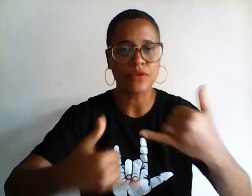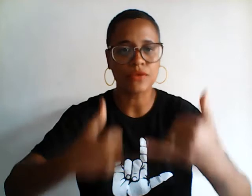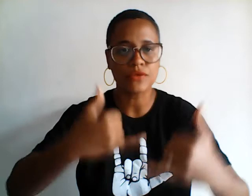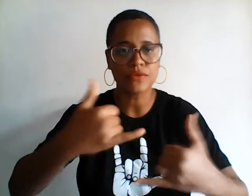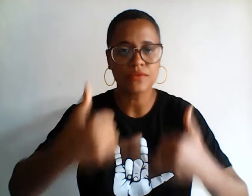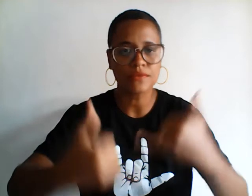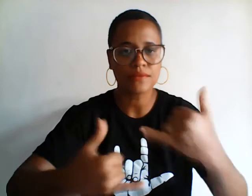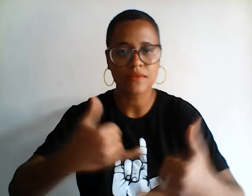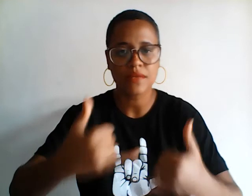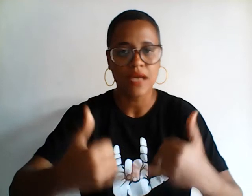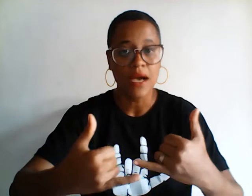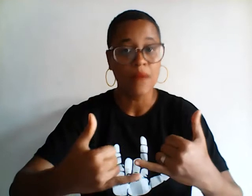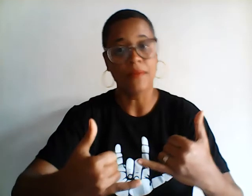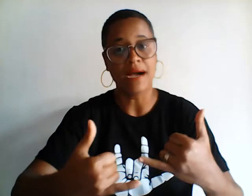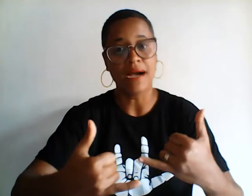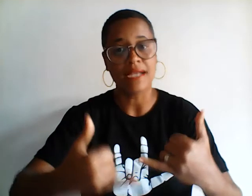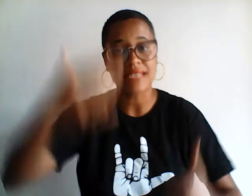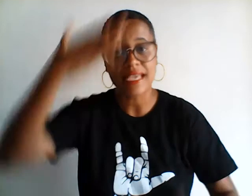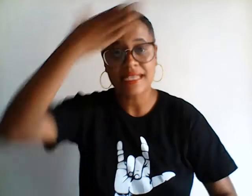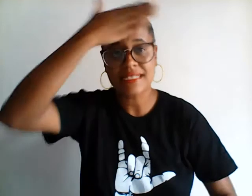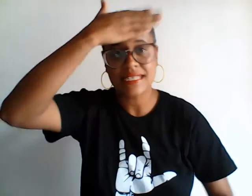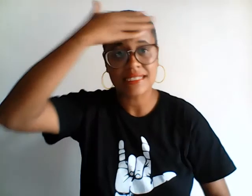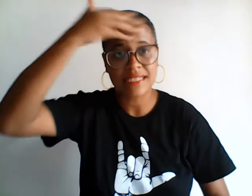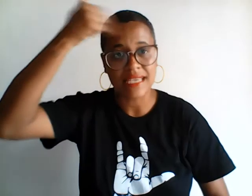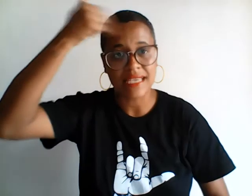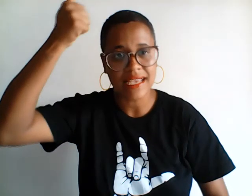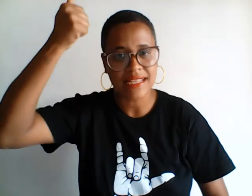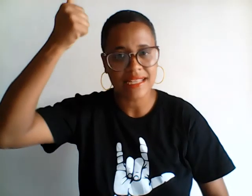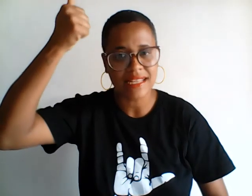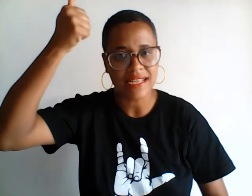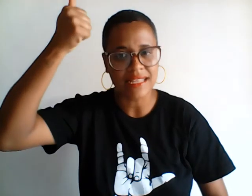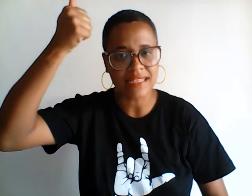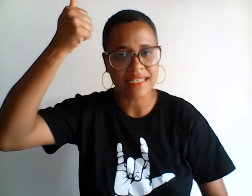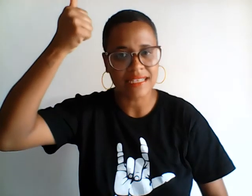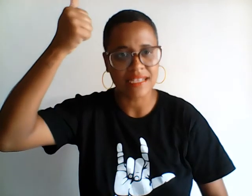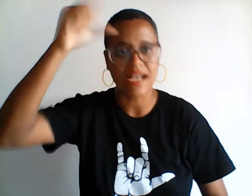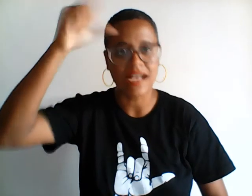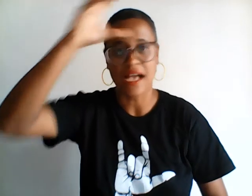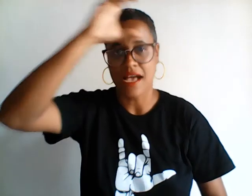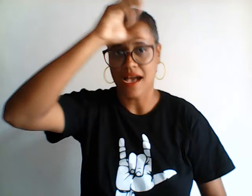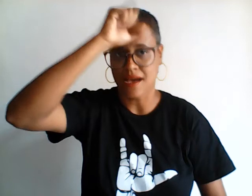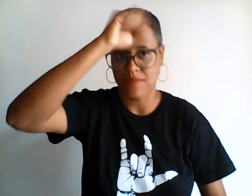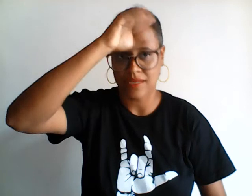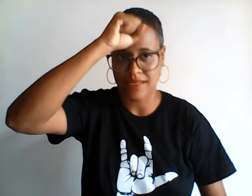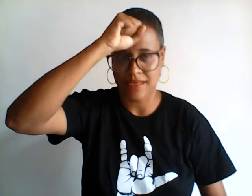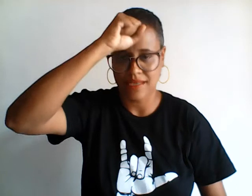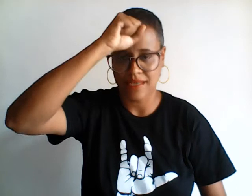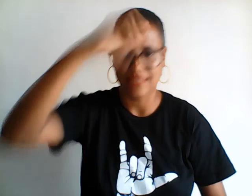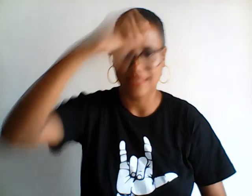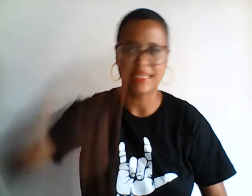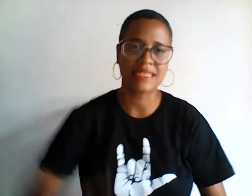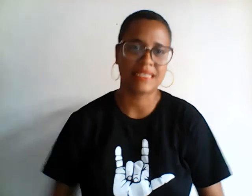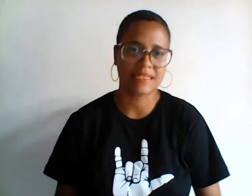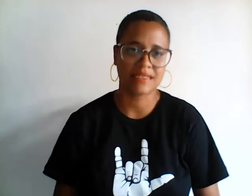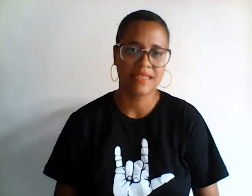neutro, mas esquecer na testa, aprender na testa.